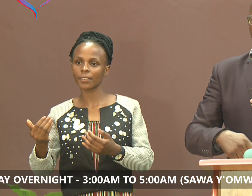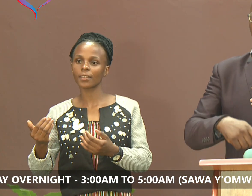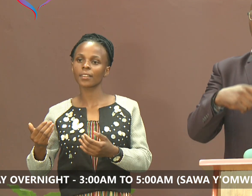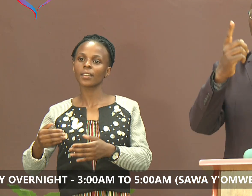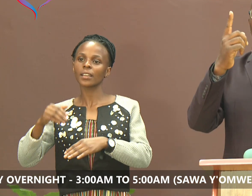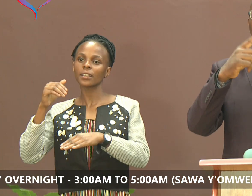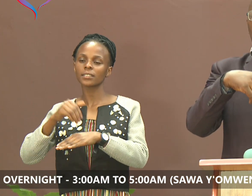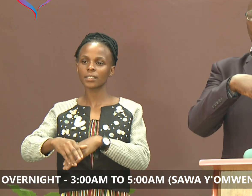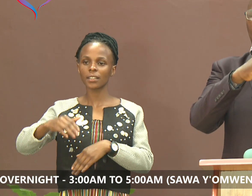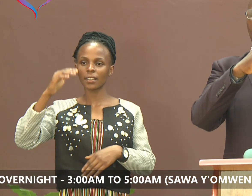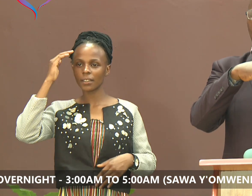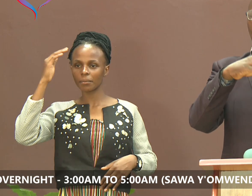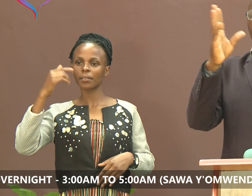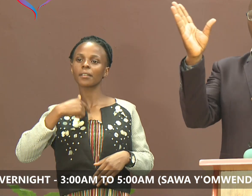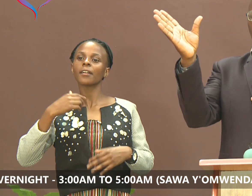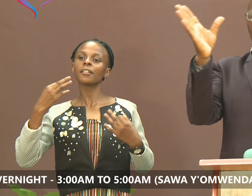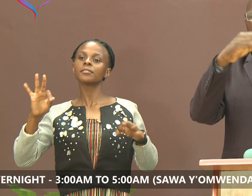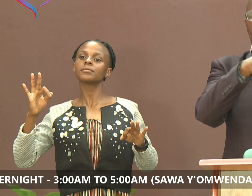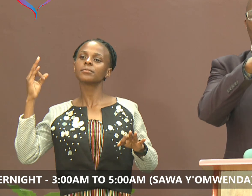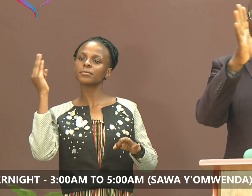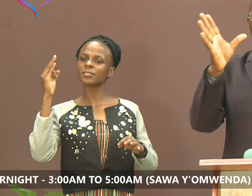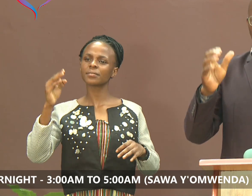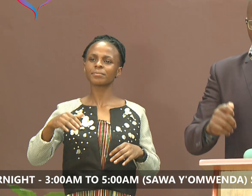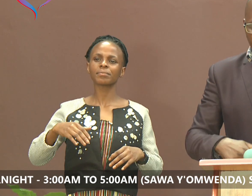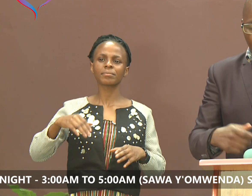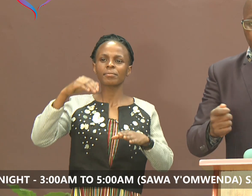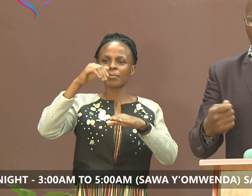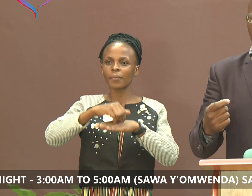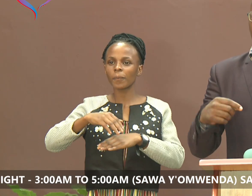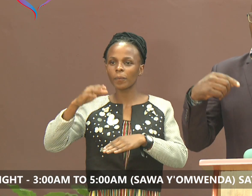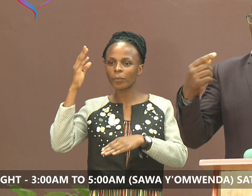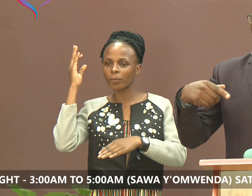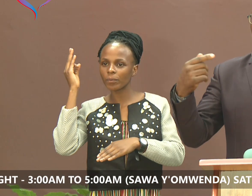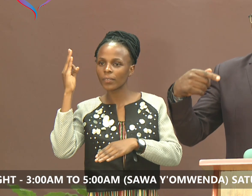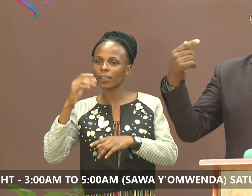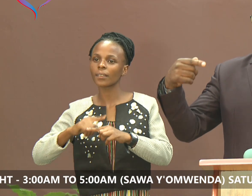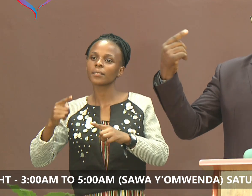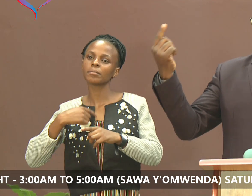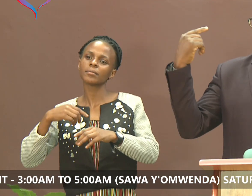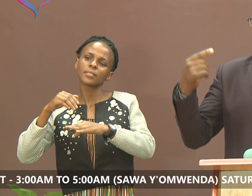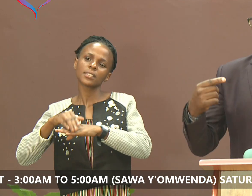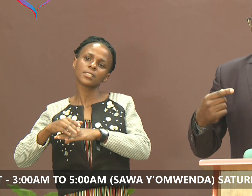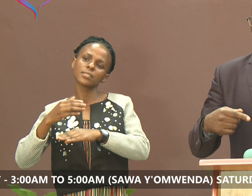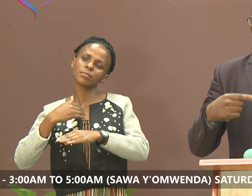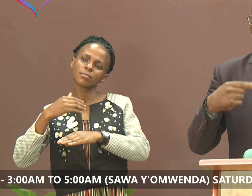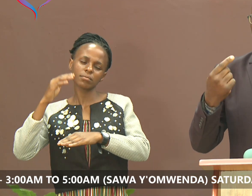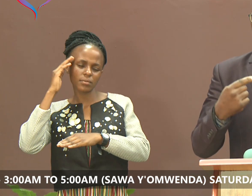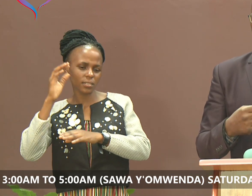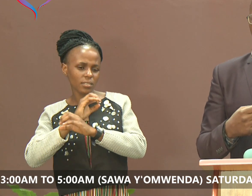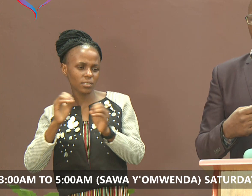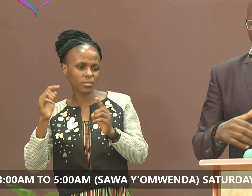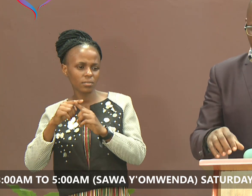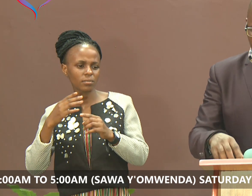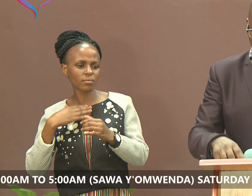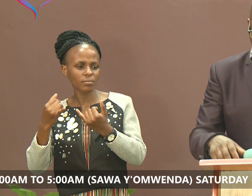kuvano nempereza mikwano jange benkola na bemmanyi bensoma nabo benkola chi nembe ntuweweleza nenga mchala wange simuweleza yo kahai simuweleza yo